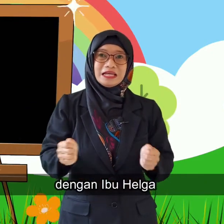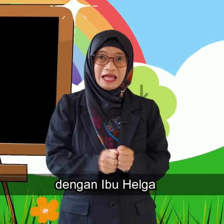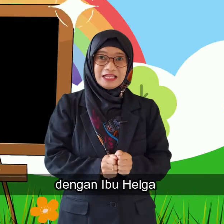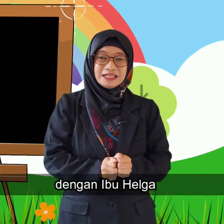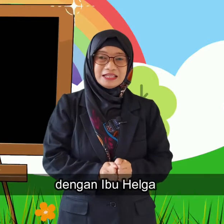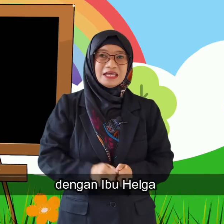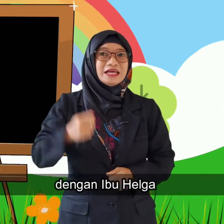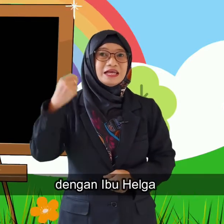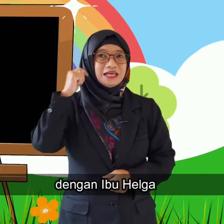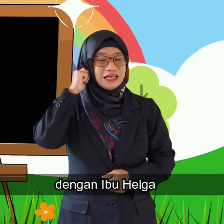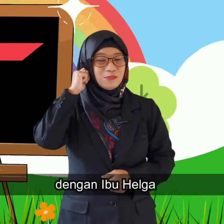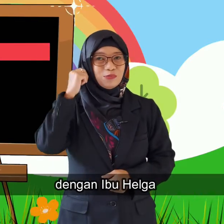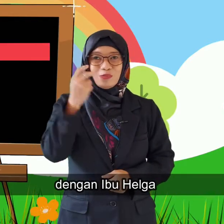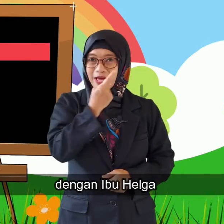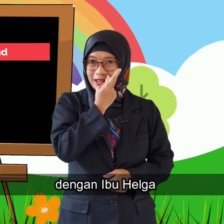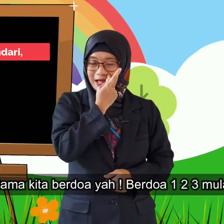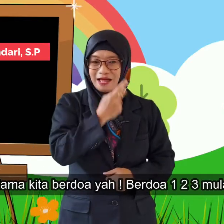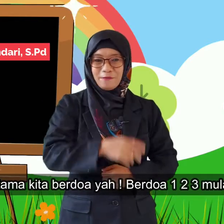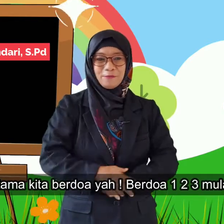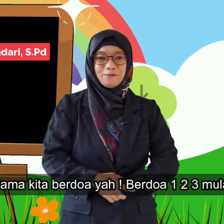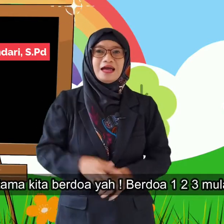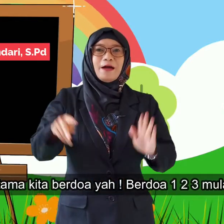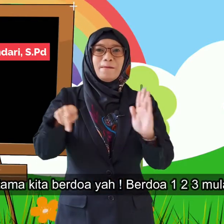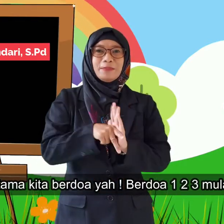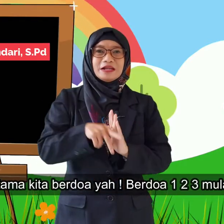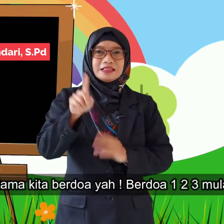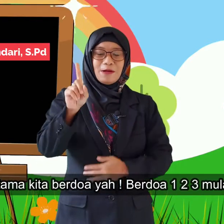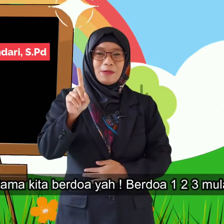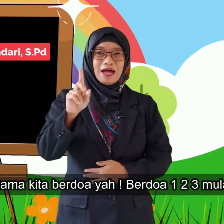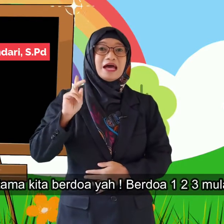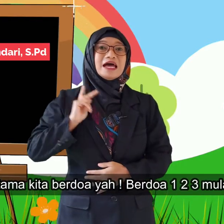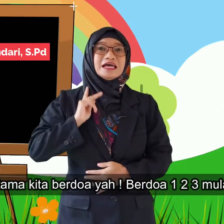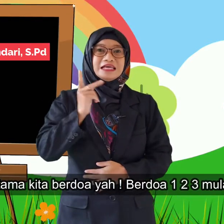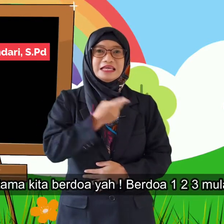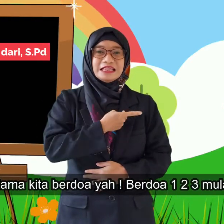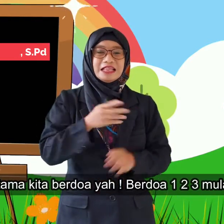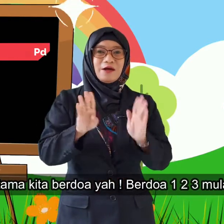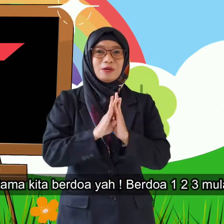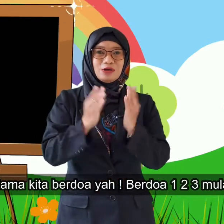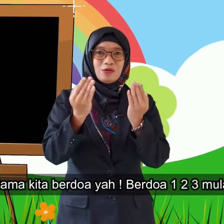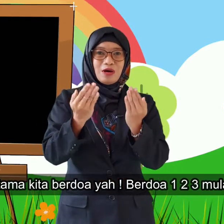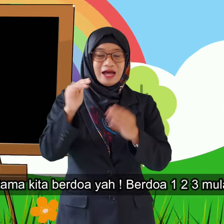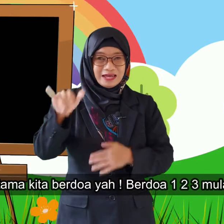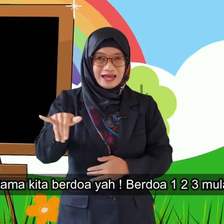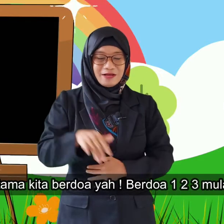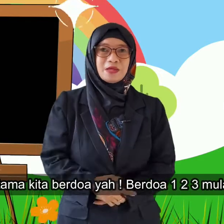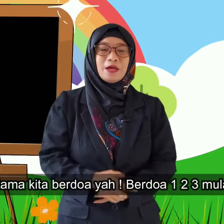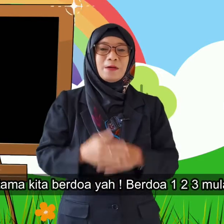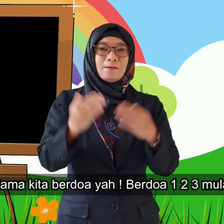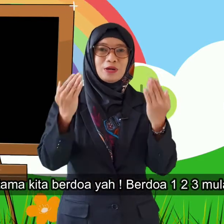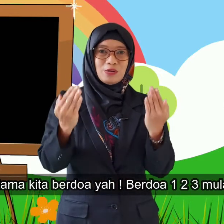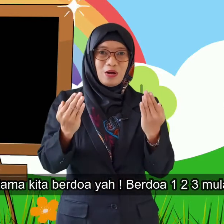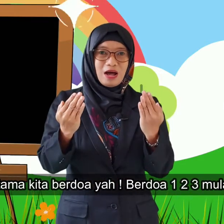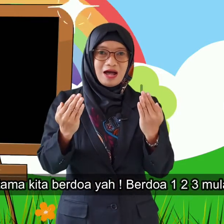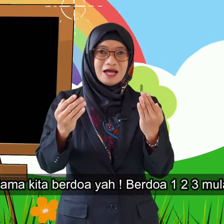dengan Ibu Helga. Pertama, kita berdoa ya. Berdoa